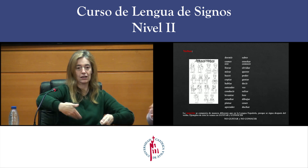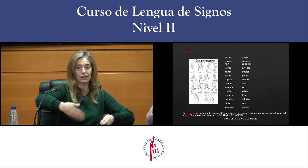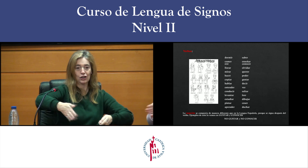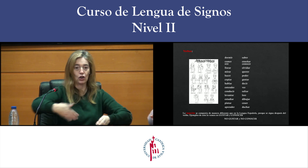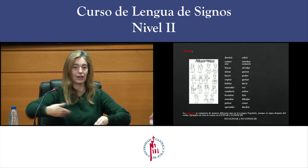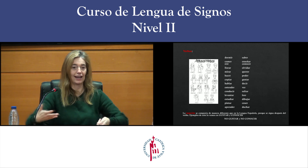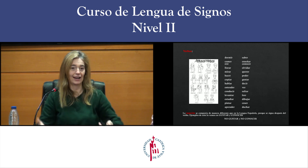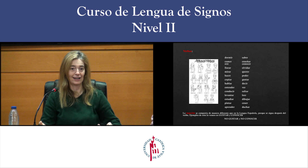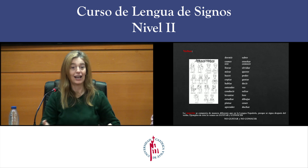cocer